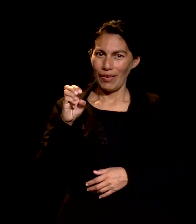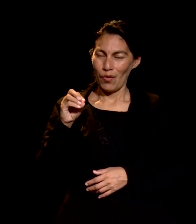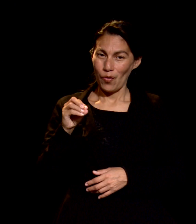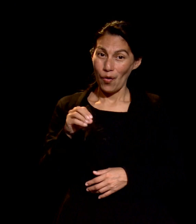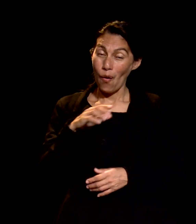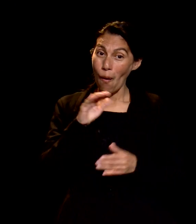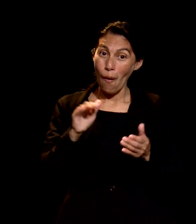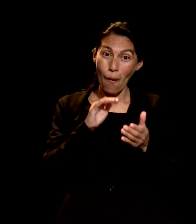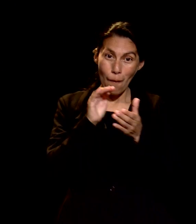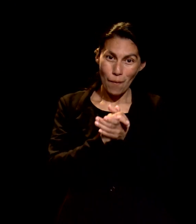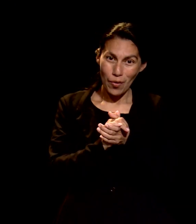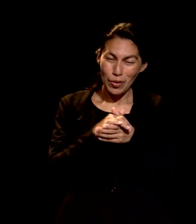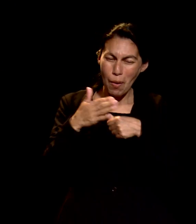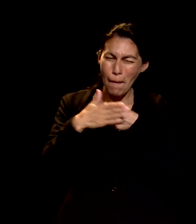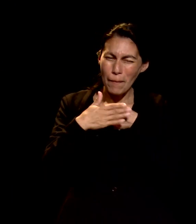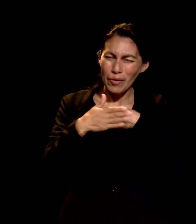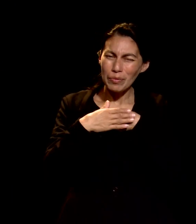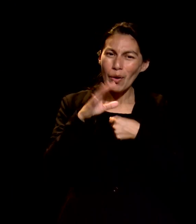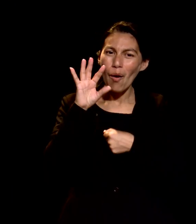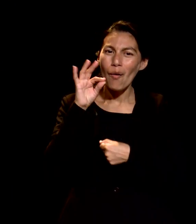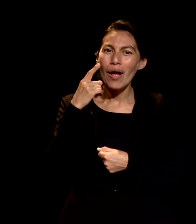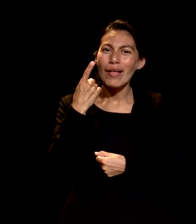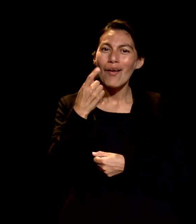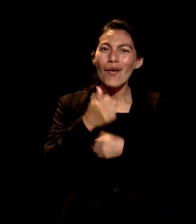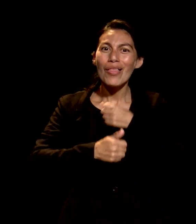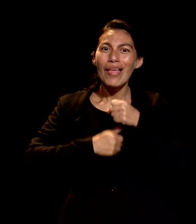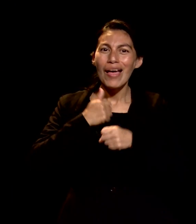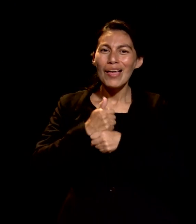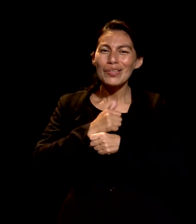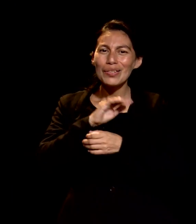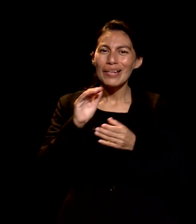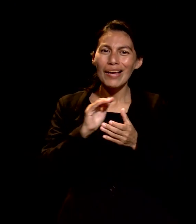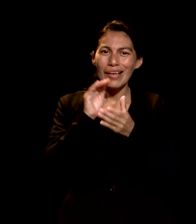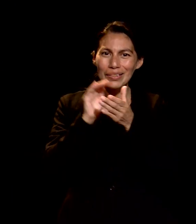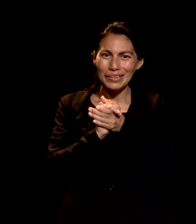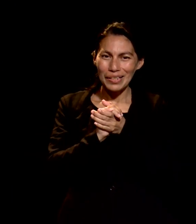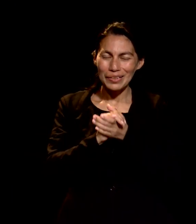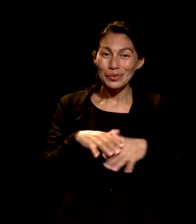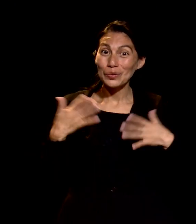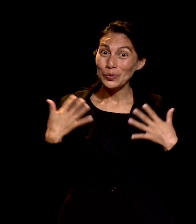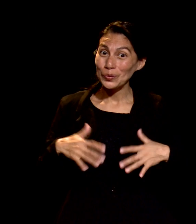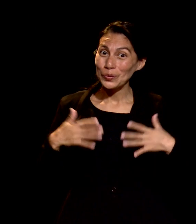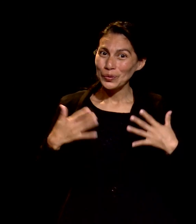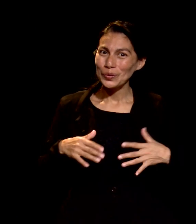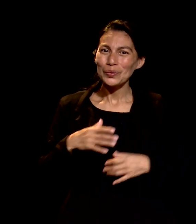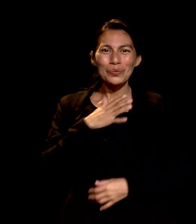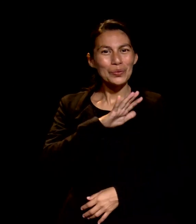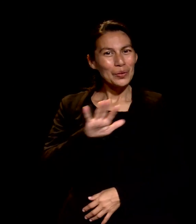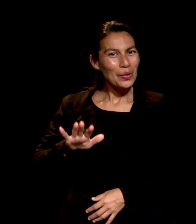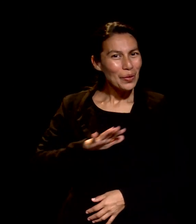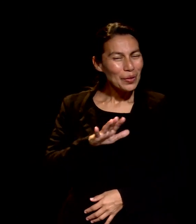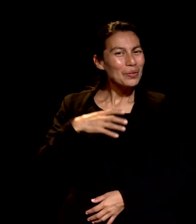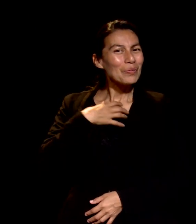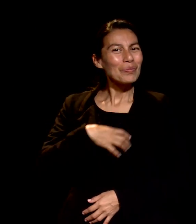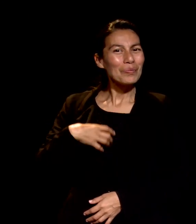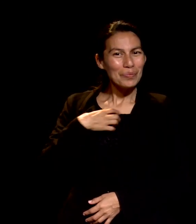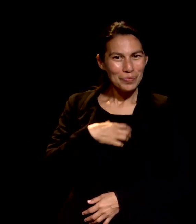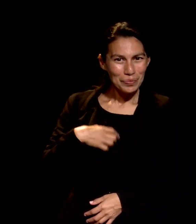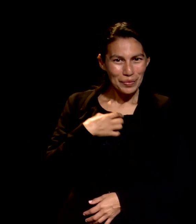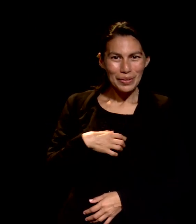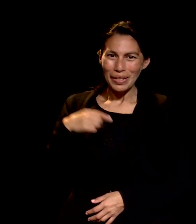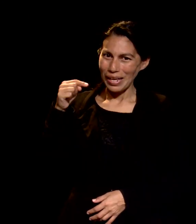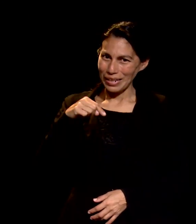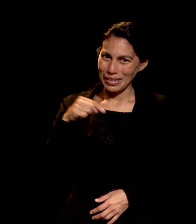41 años de casados. Y estamos muy contentos de